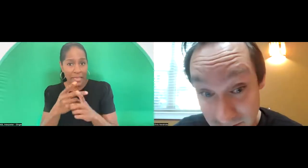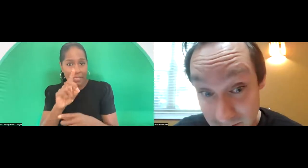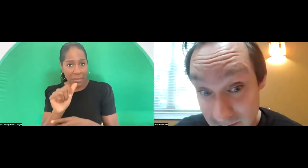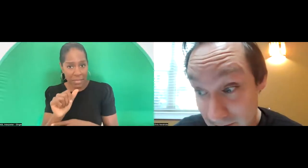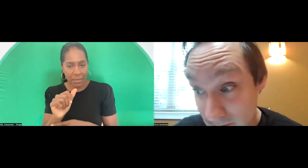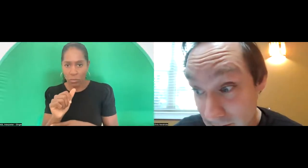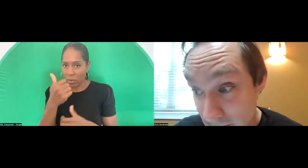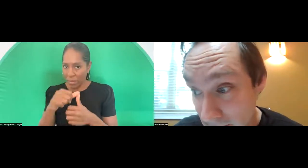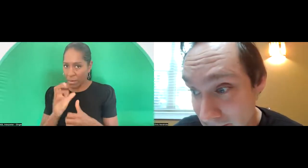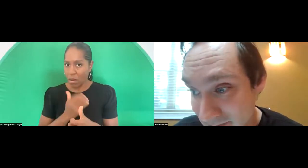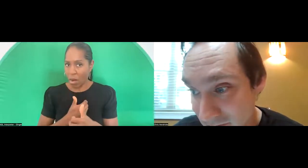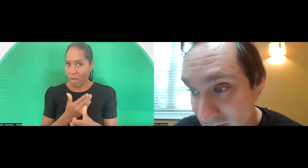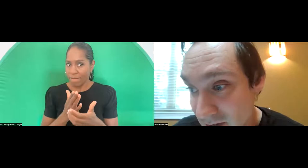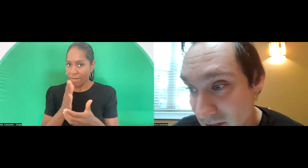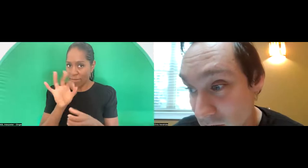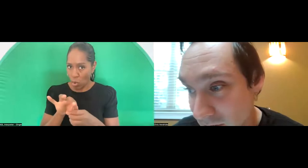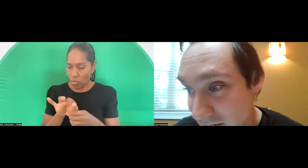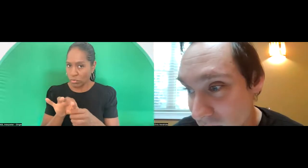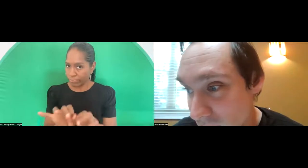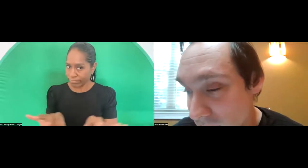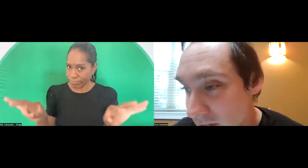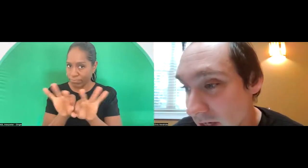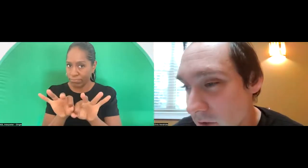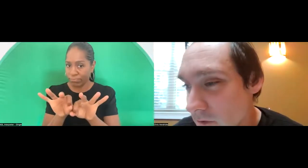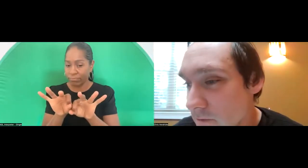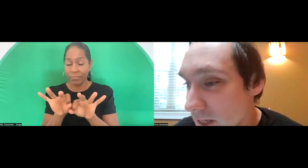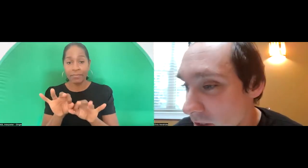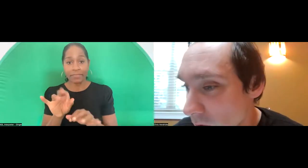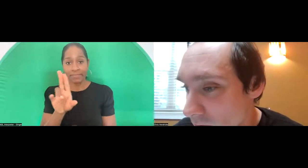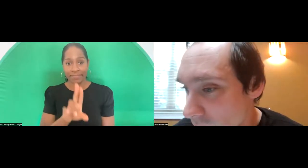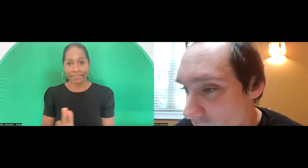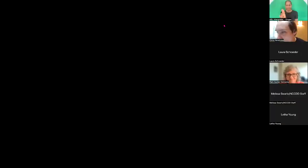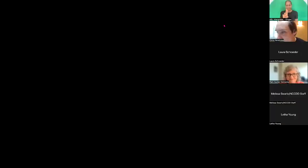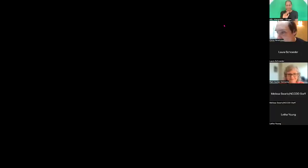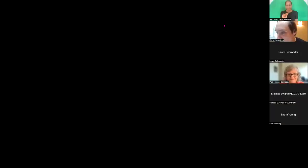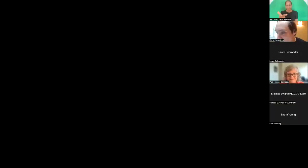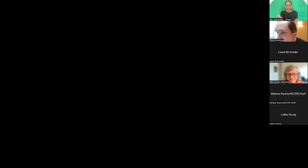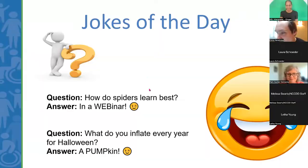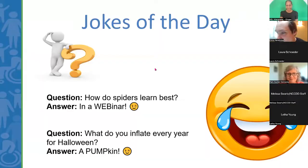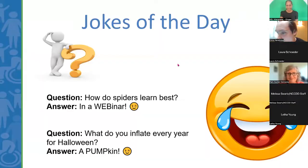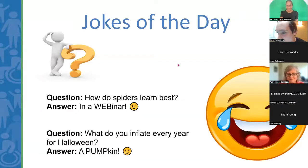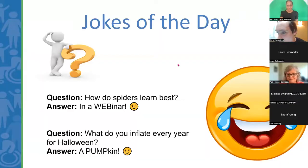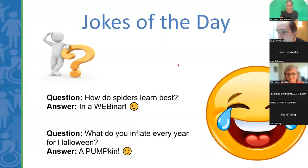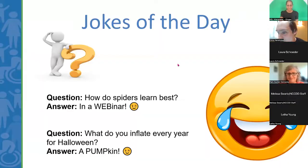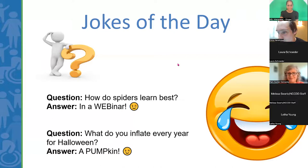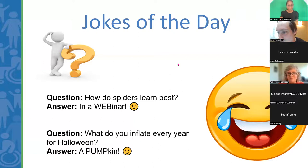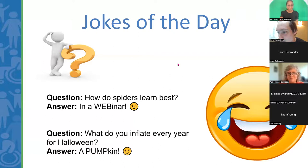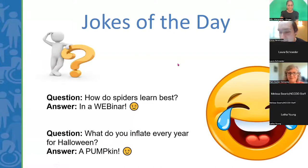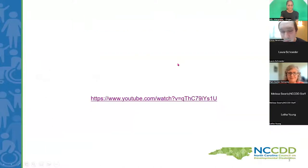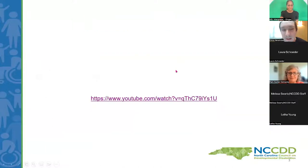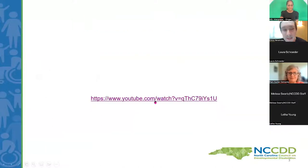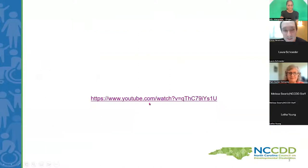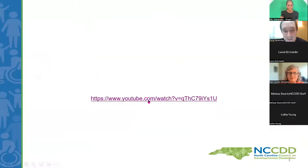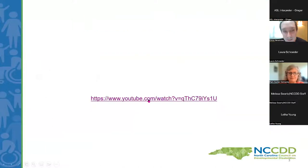nuestro voto entonces para comenzar Acá hay un vídeo para que nos